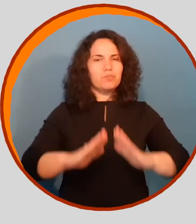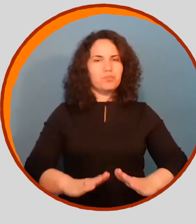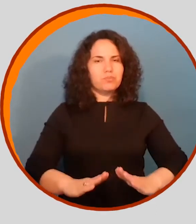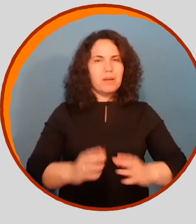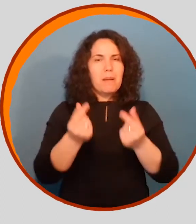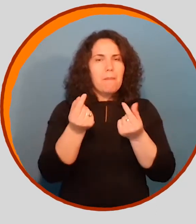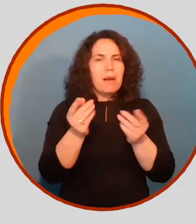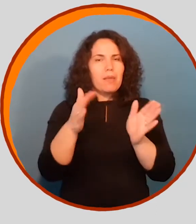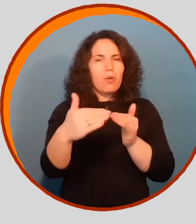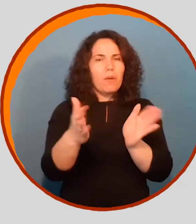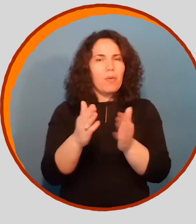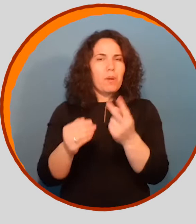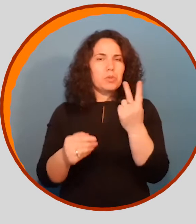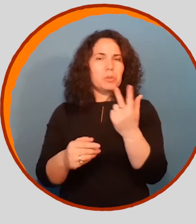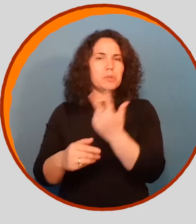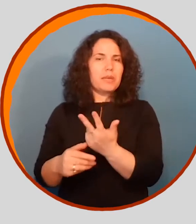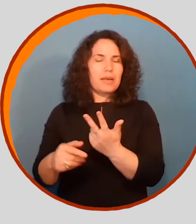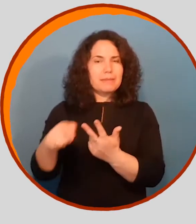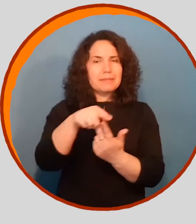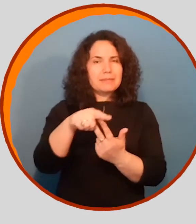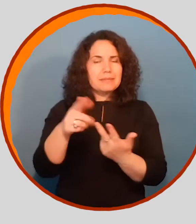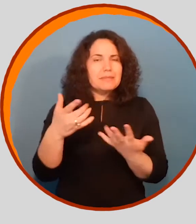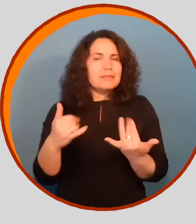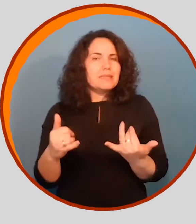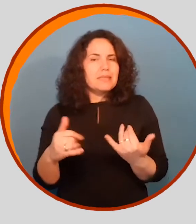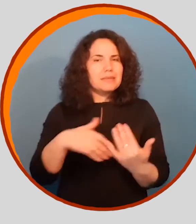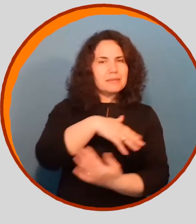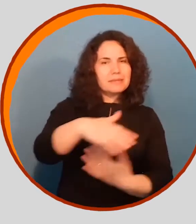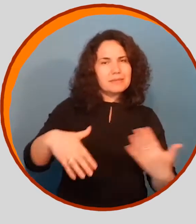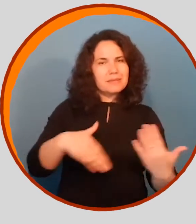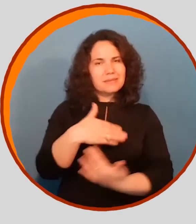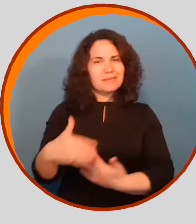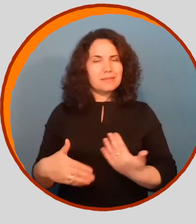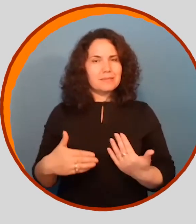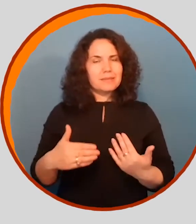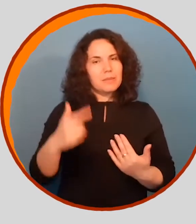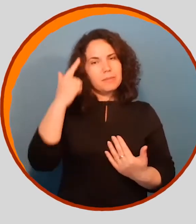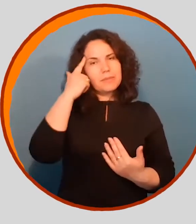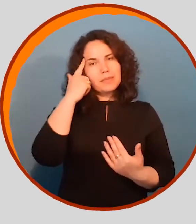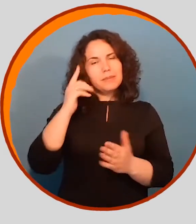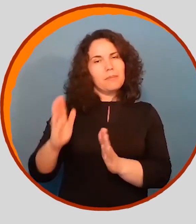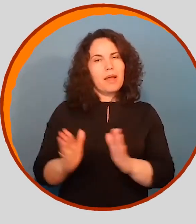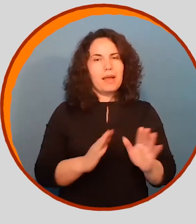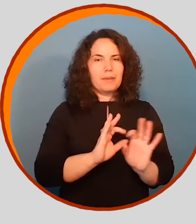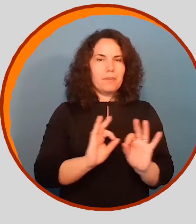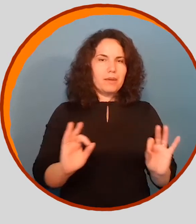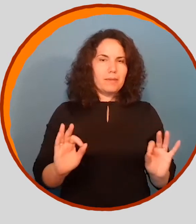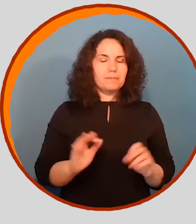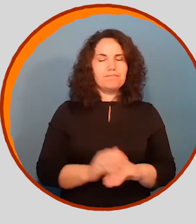jetojnë. Dhe të fituarit e këtij kontrolli për veten dhe për familjen e rrit shumë sensin e